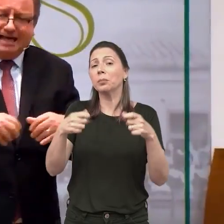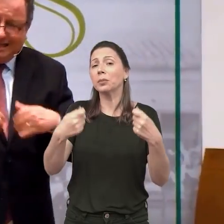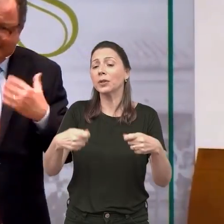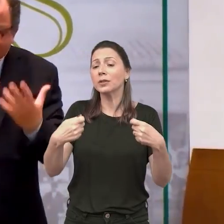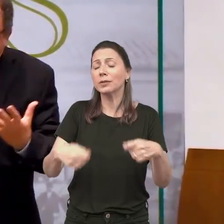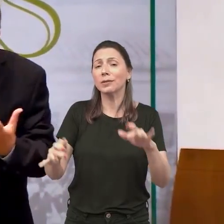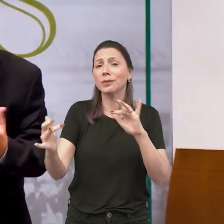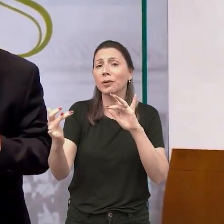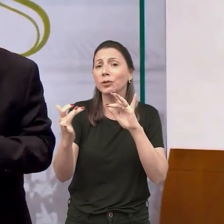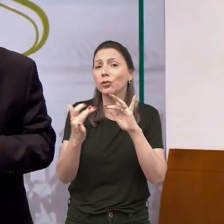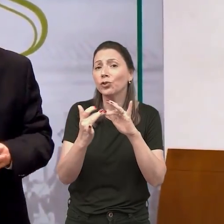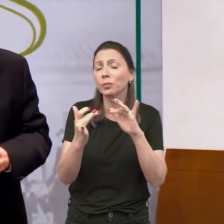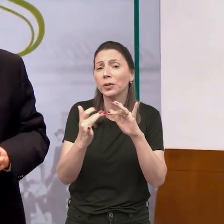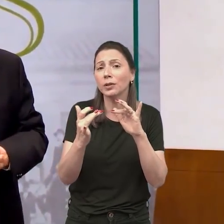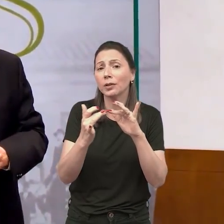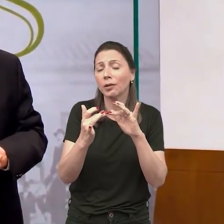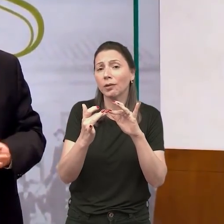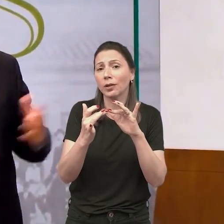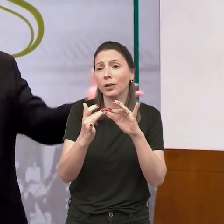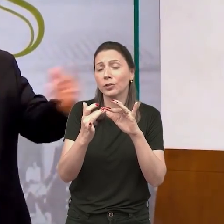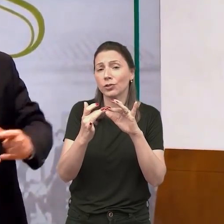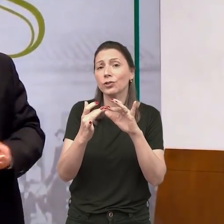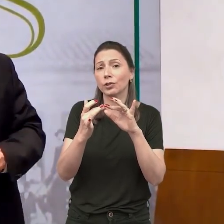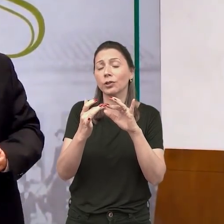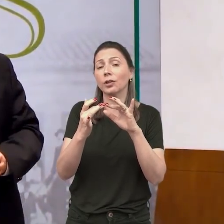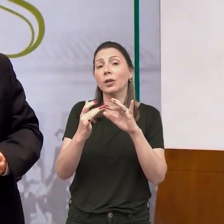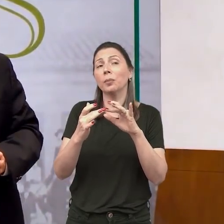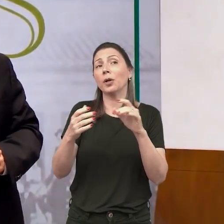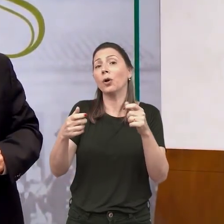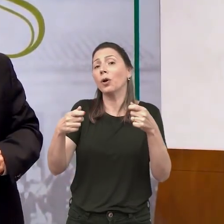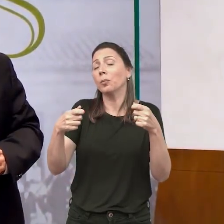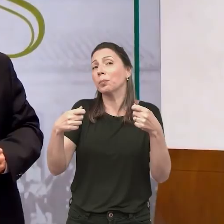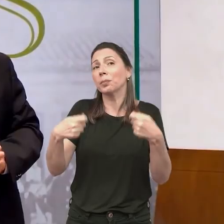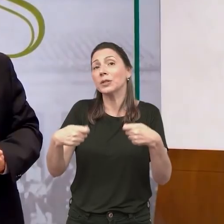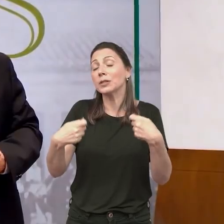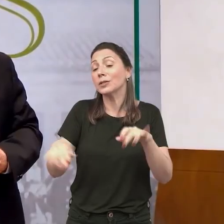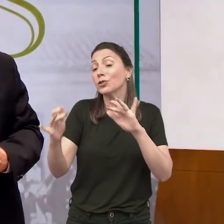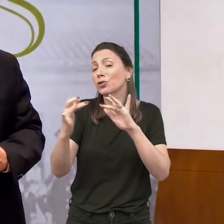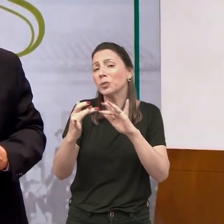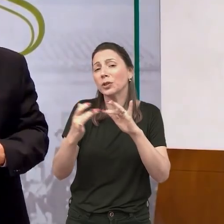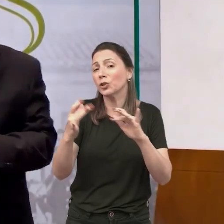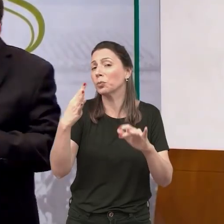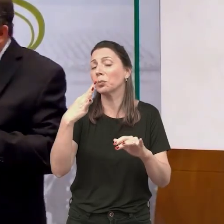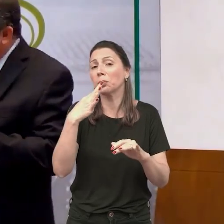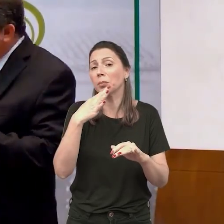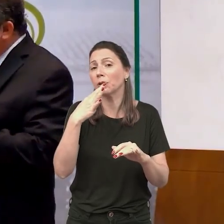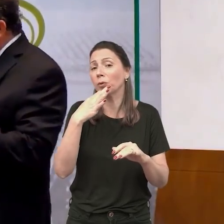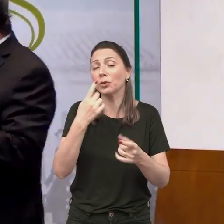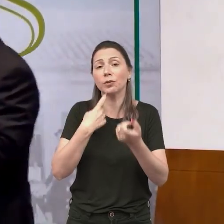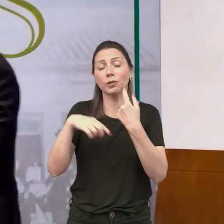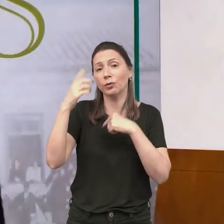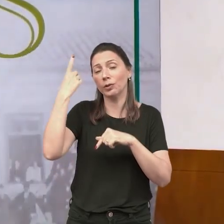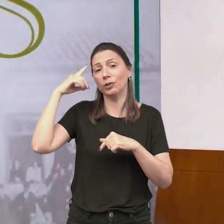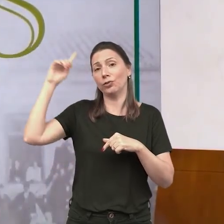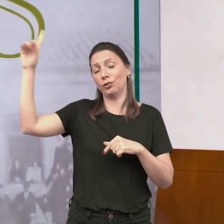às certezas da vontade o quê? De Deus na sua vida. Amém?